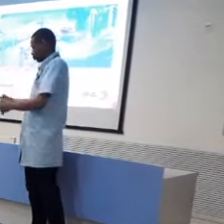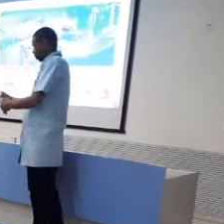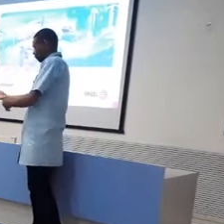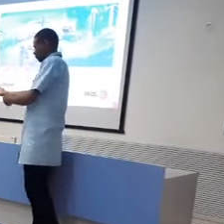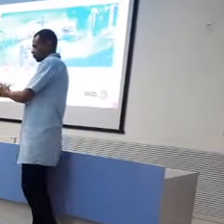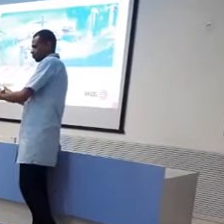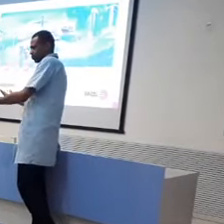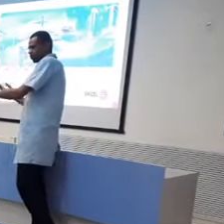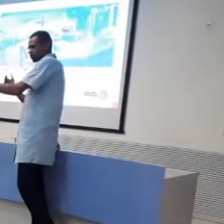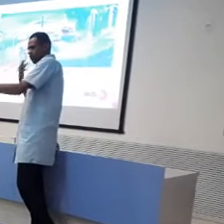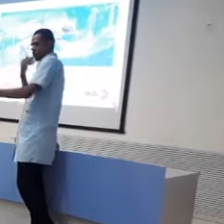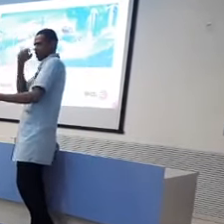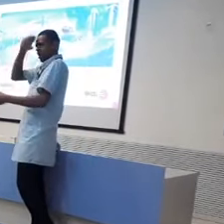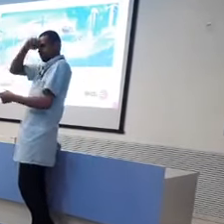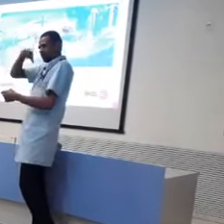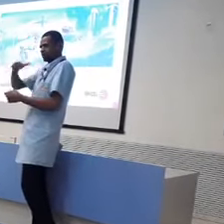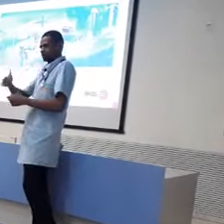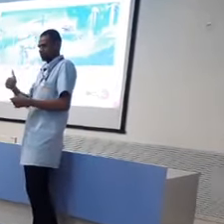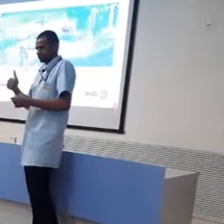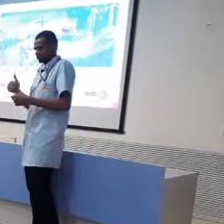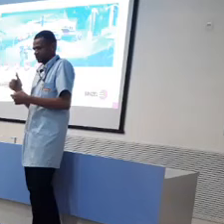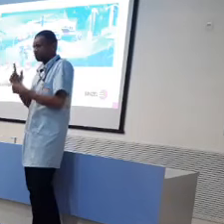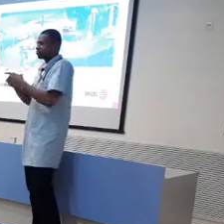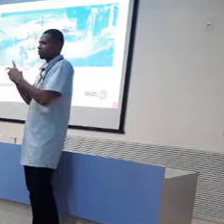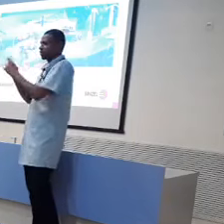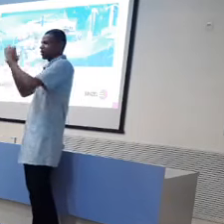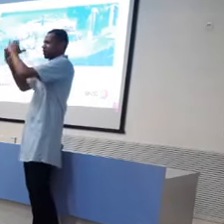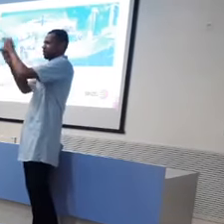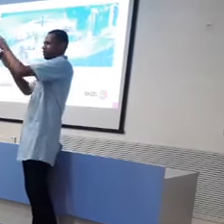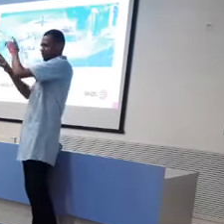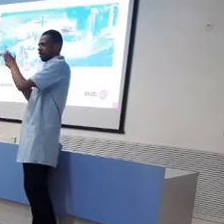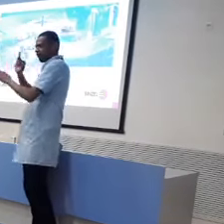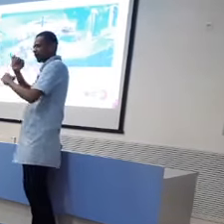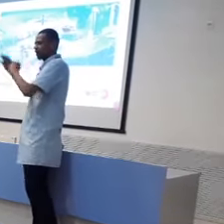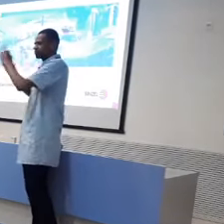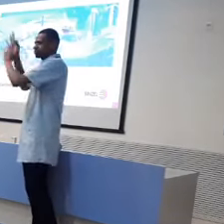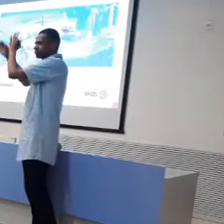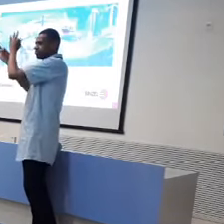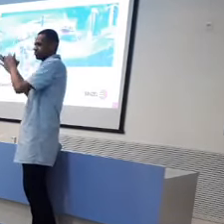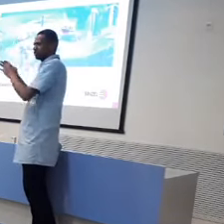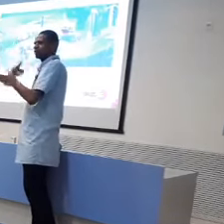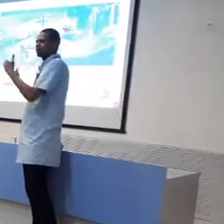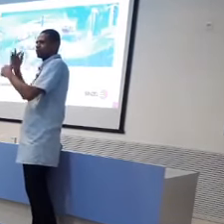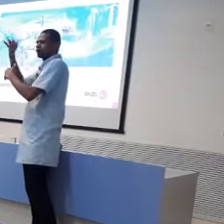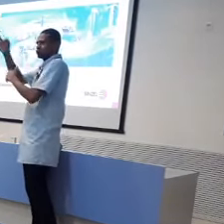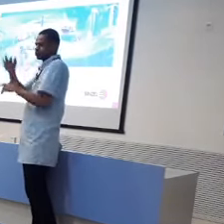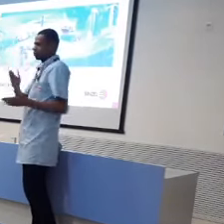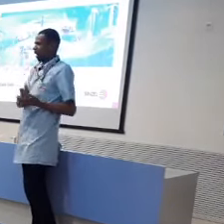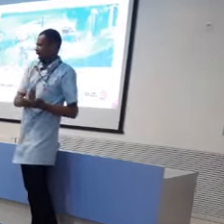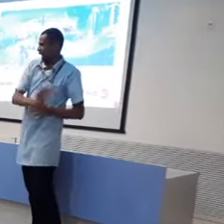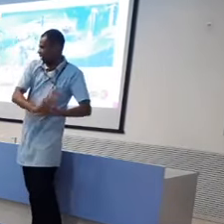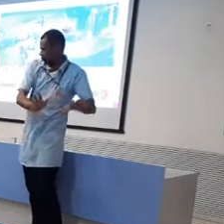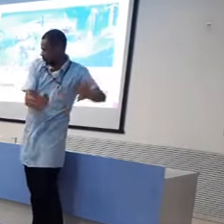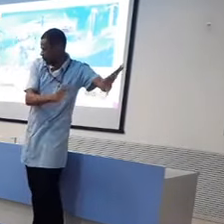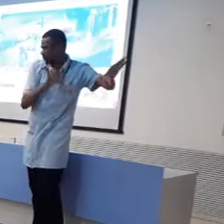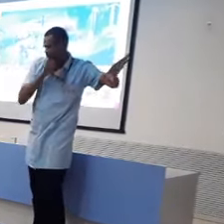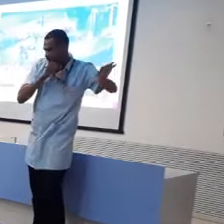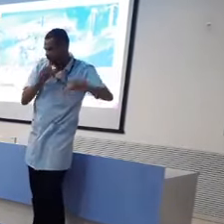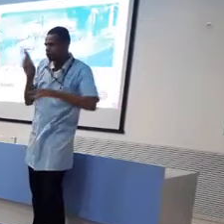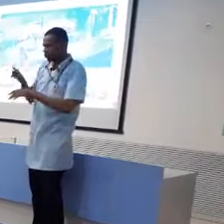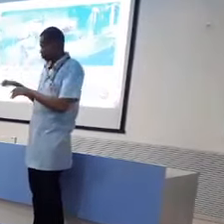que vai incrementar aquilo que vocês viram ou irão ver ao longo do curso de vocês. Vocês estão